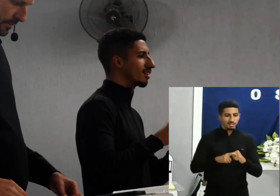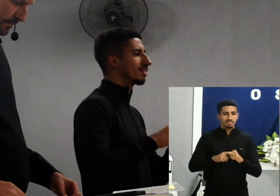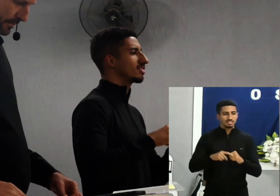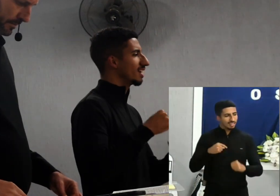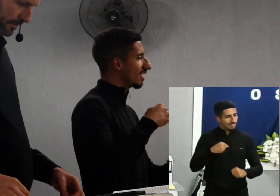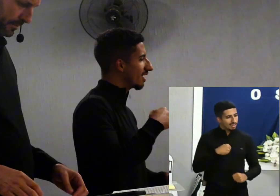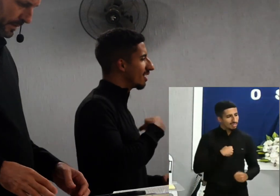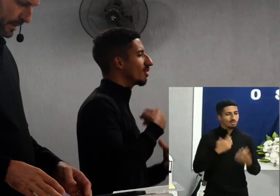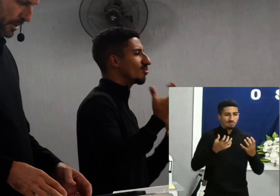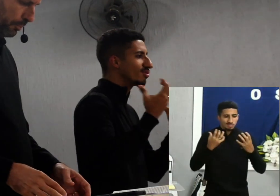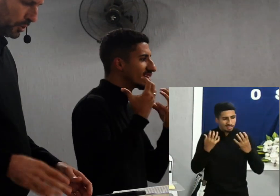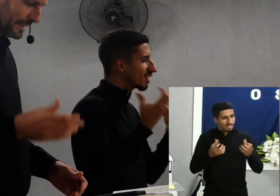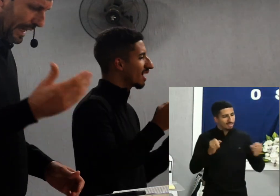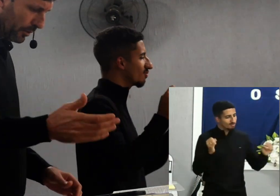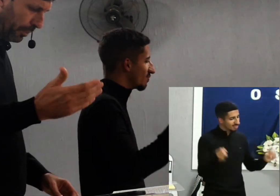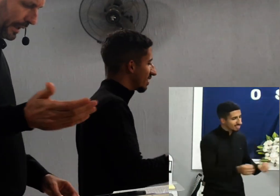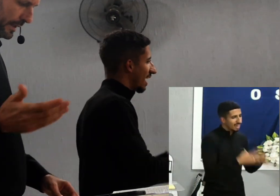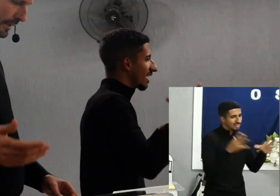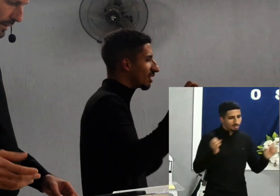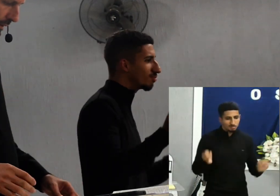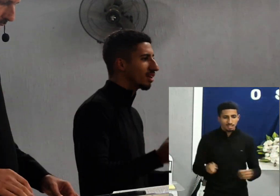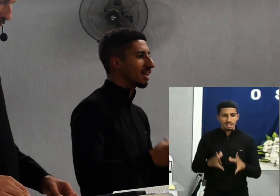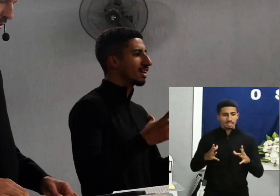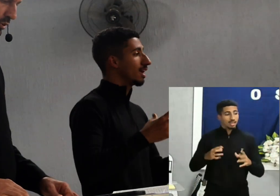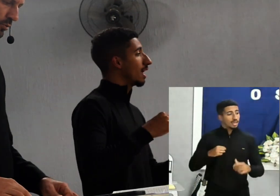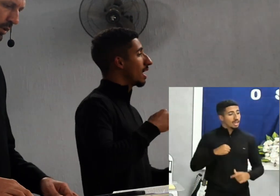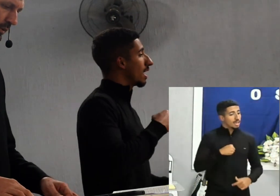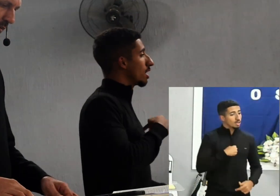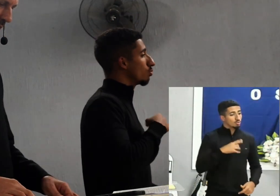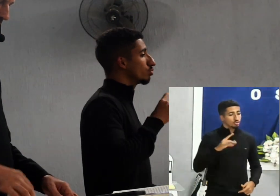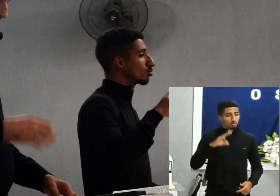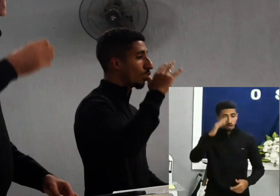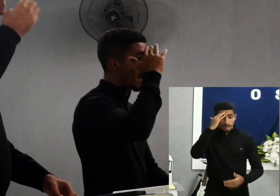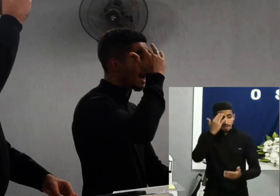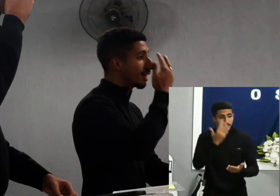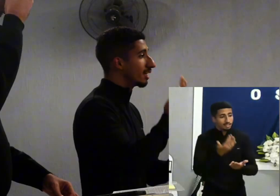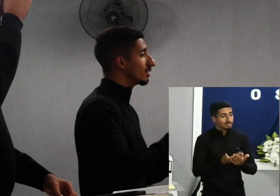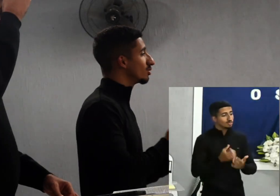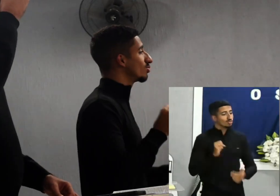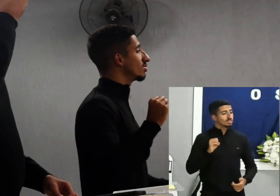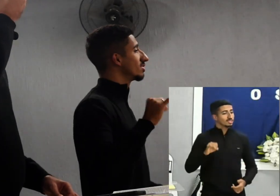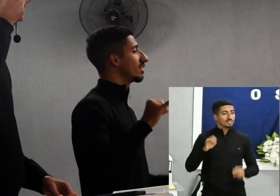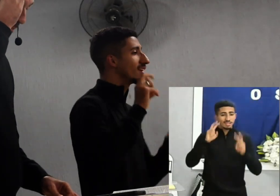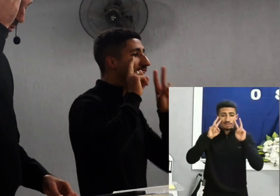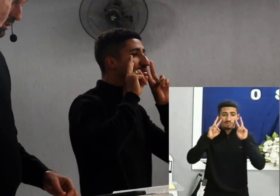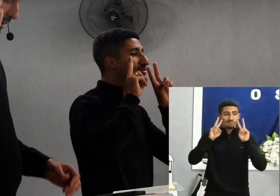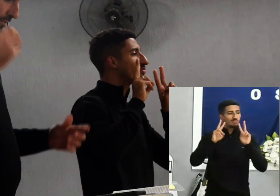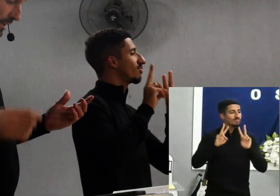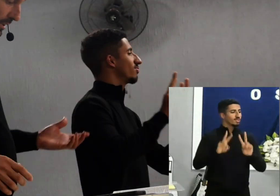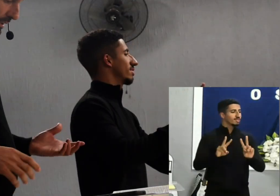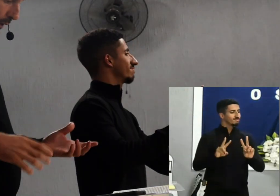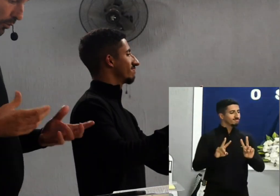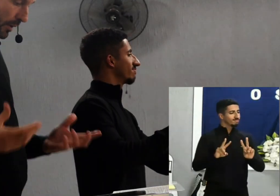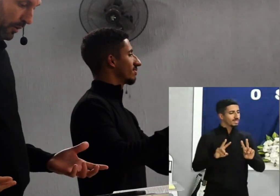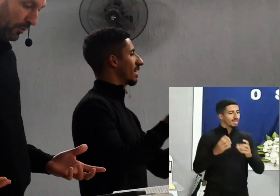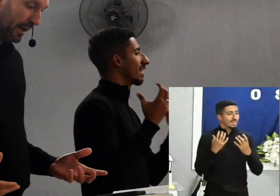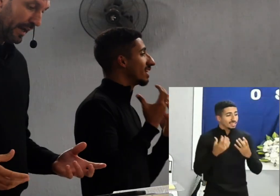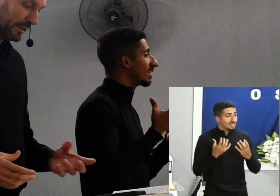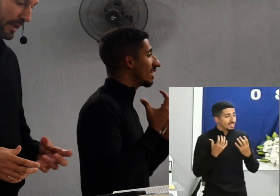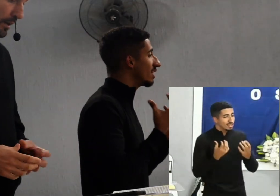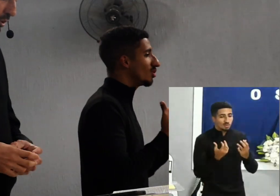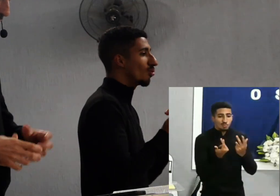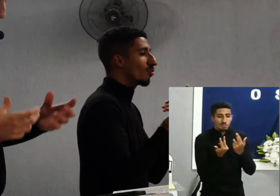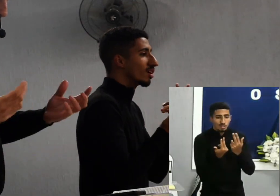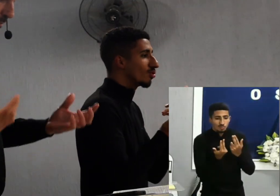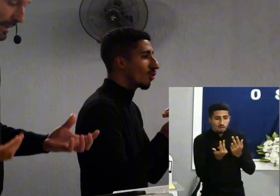milagres. Impuseram para ele condições. Eles queriam reviver o tempo de Davi, de Salomão.